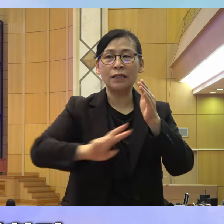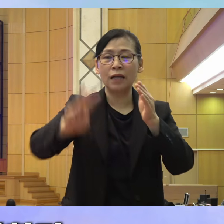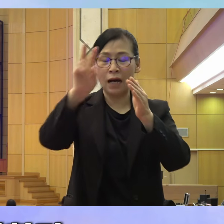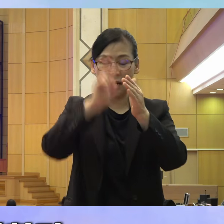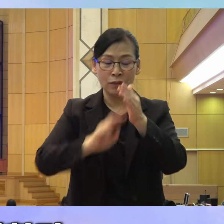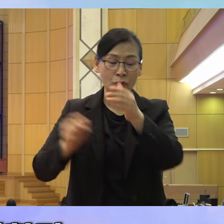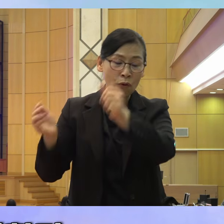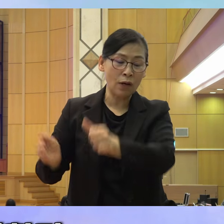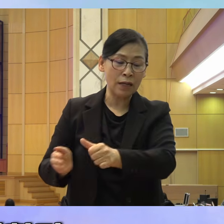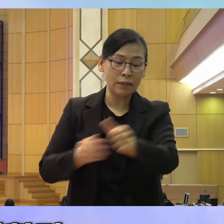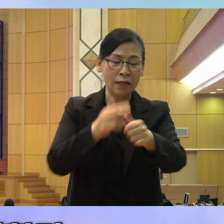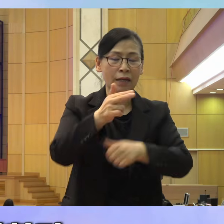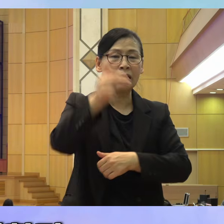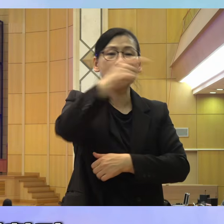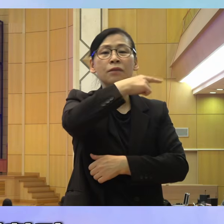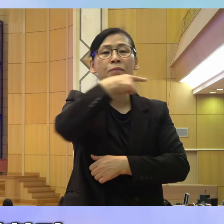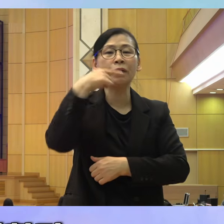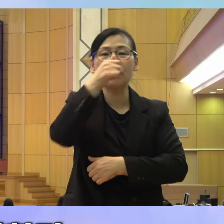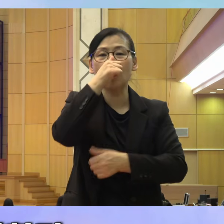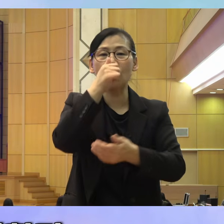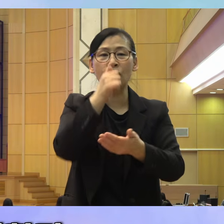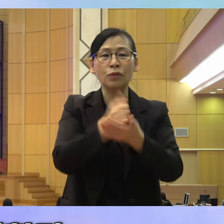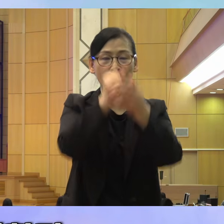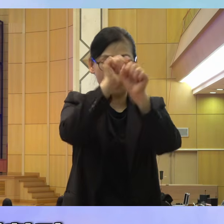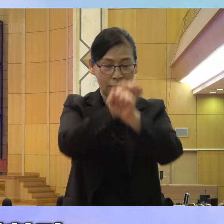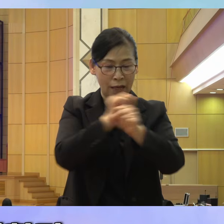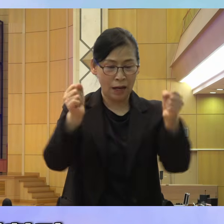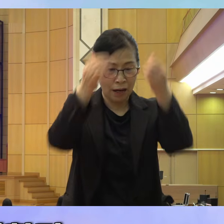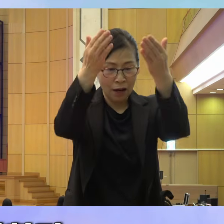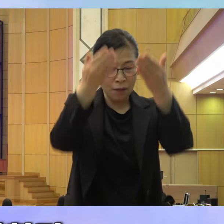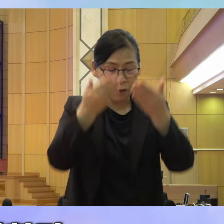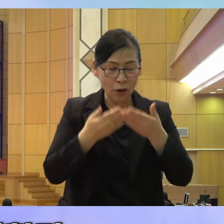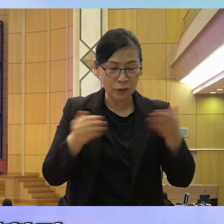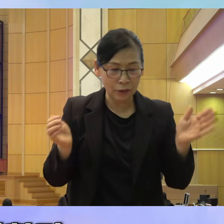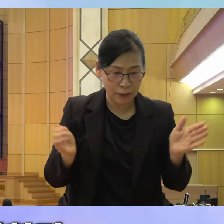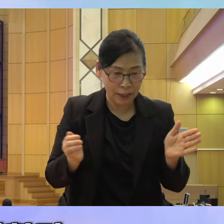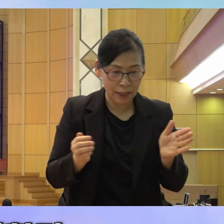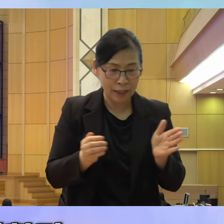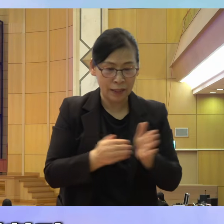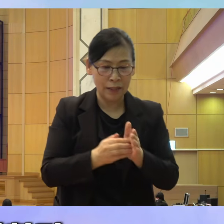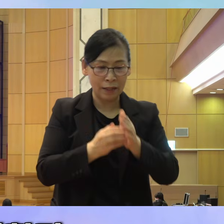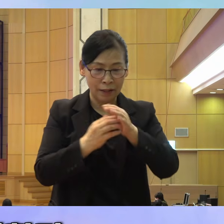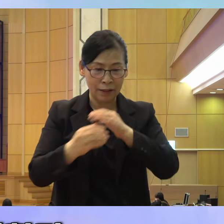함께 찬송하세. 그 피로 속죄함